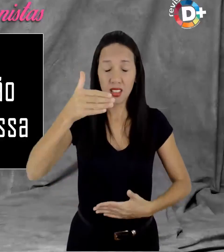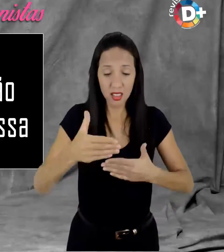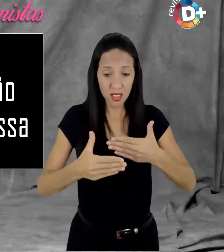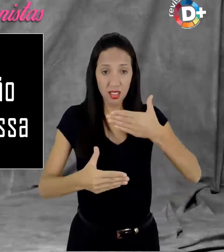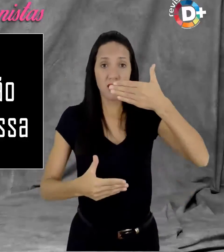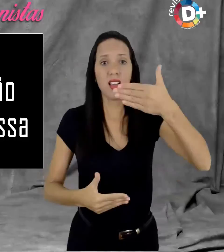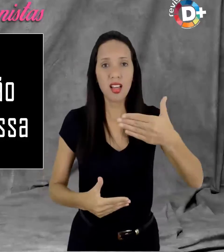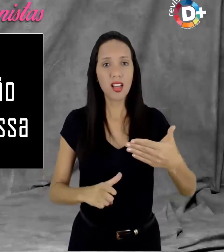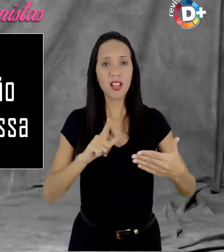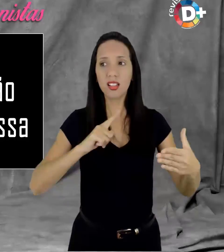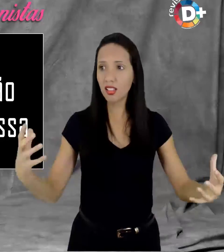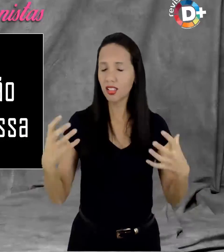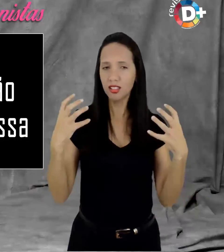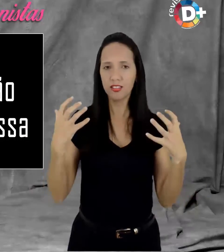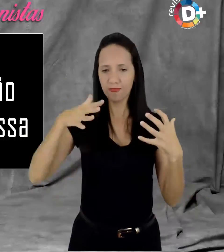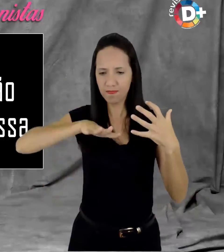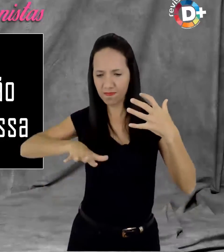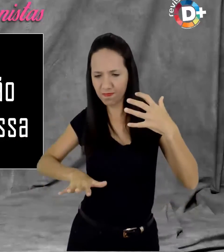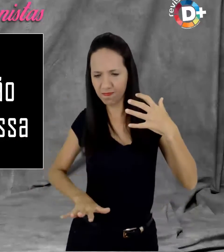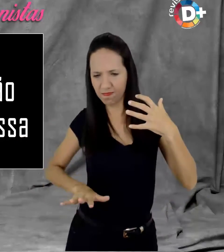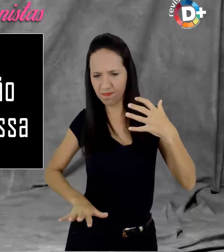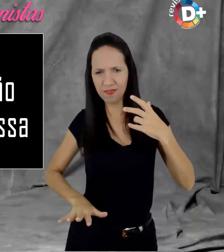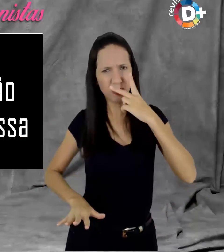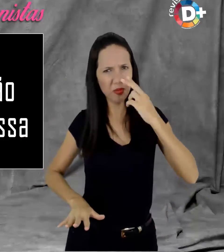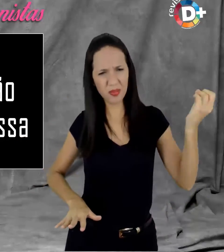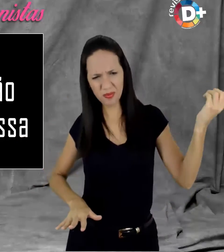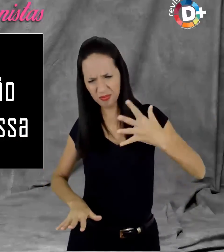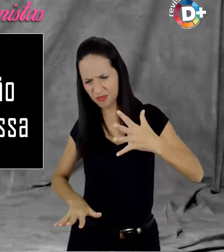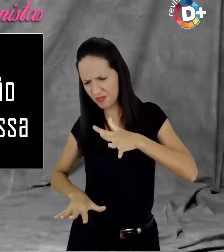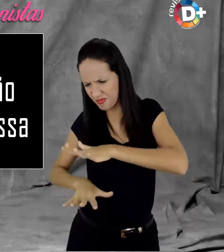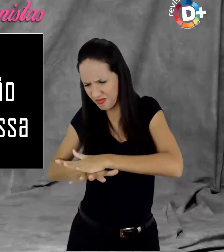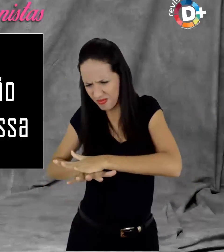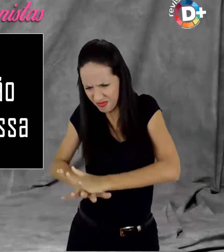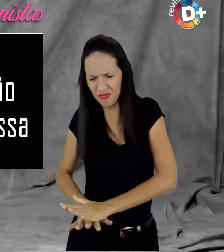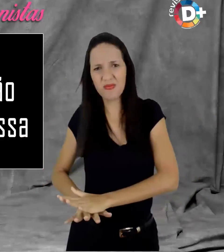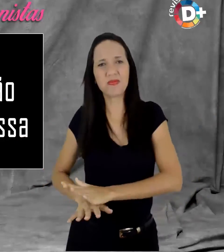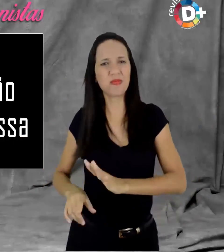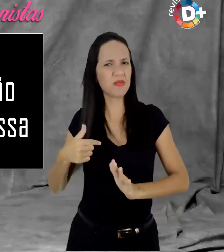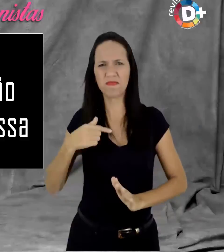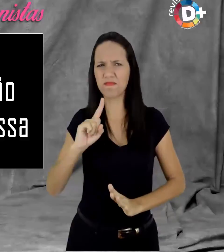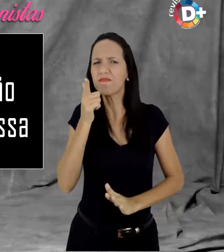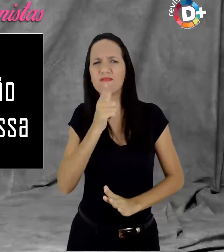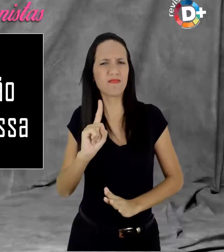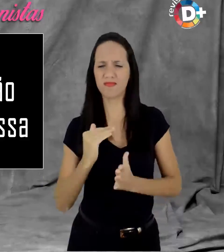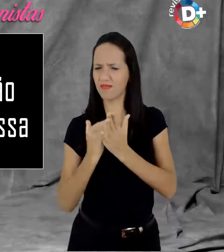de obstáculos. O estigma de inferioridade insiste em lançá-las numa vala comum, a